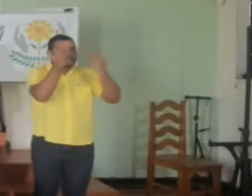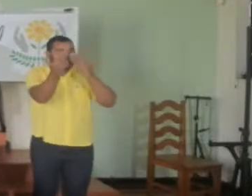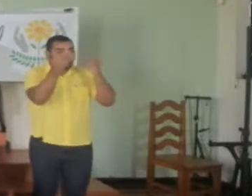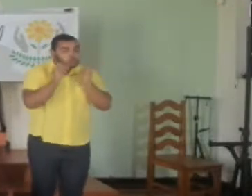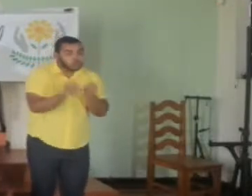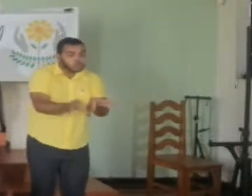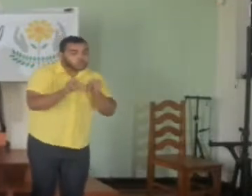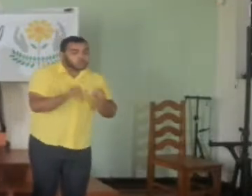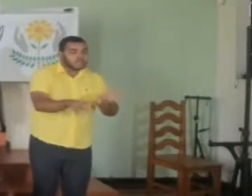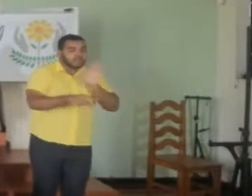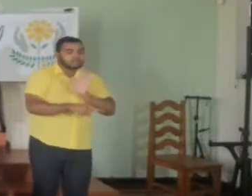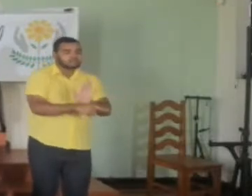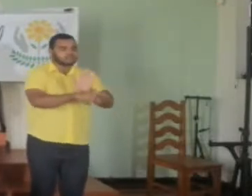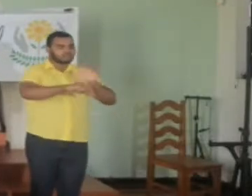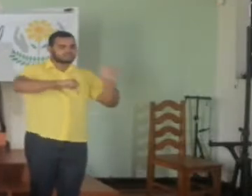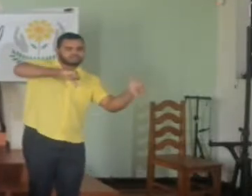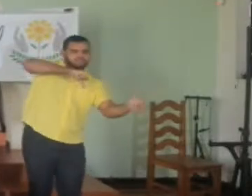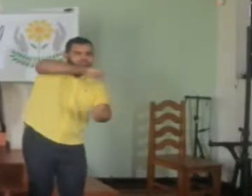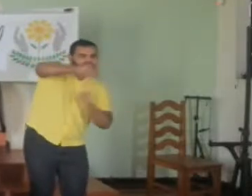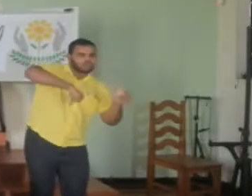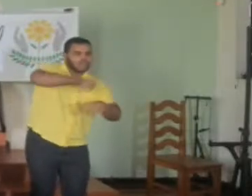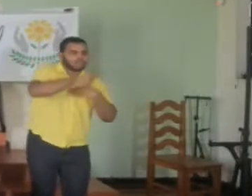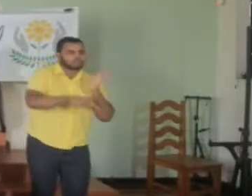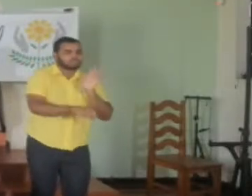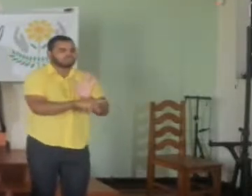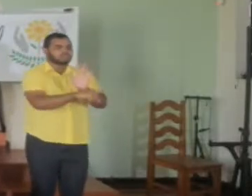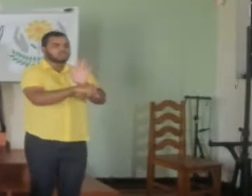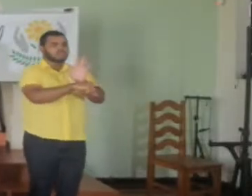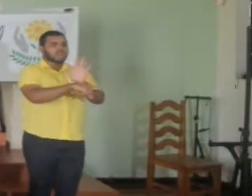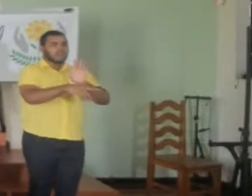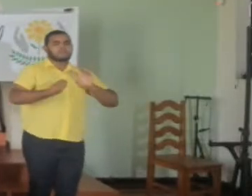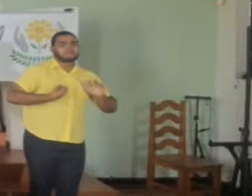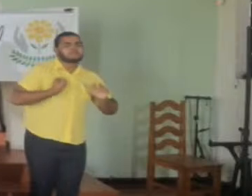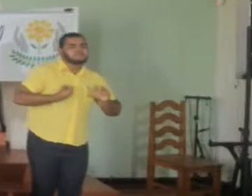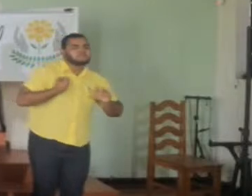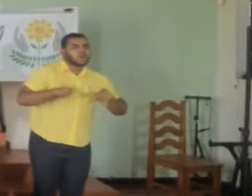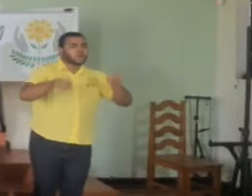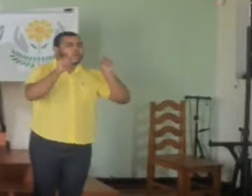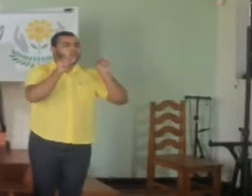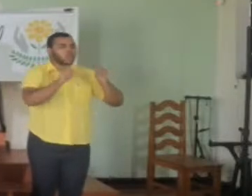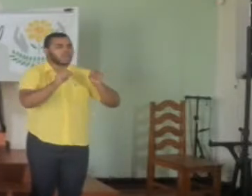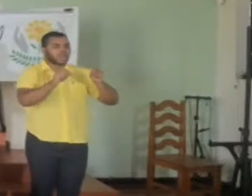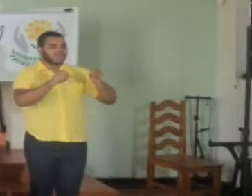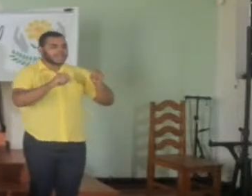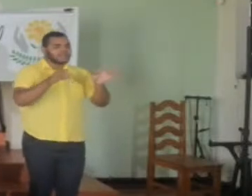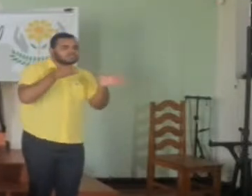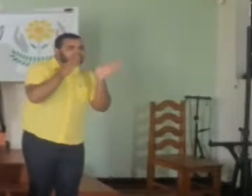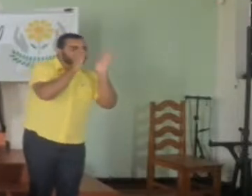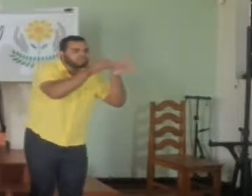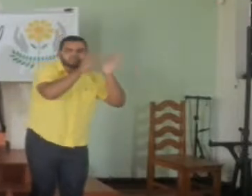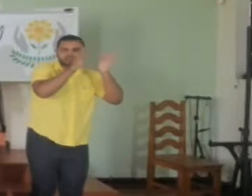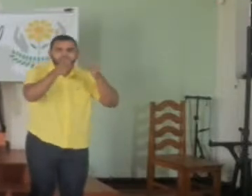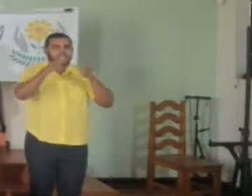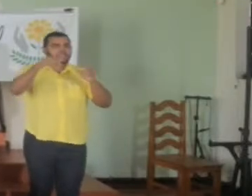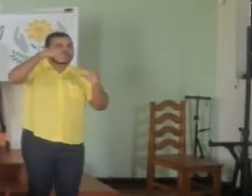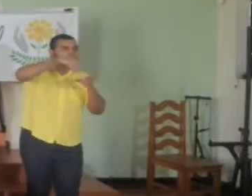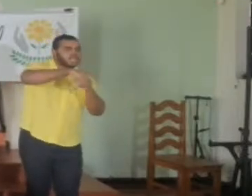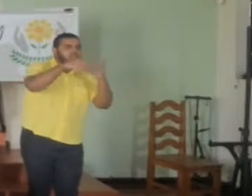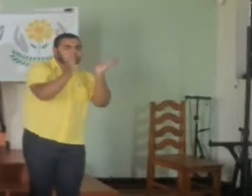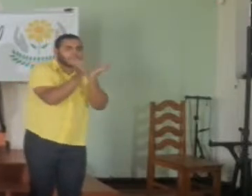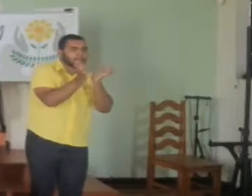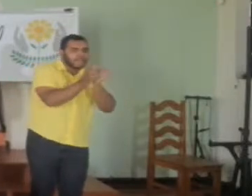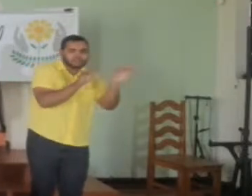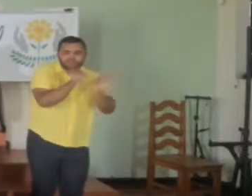psicoeducacional transversal, que tem que estar presente em todos os segmentos da unidade